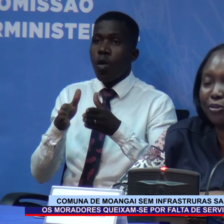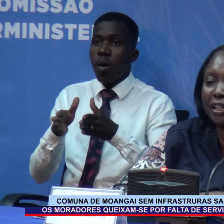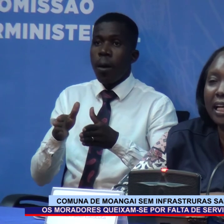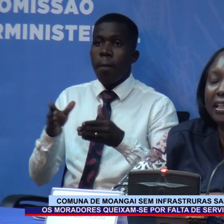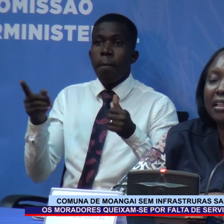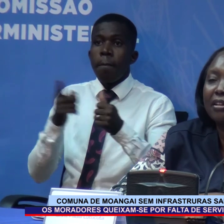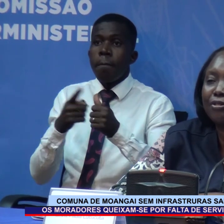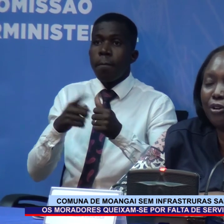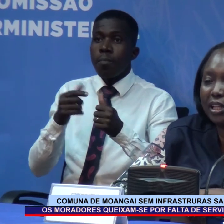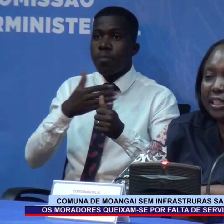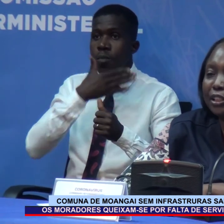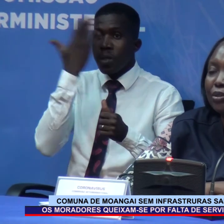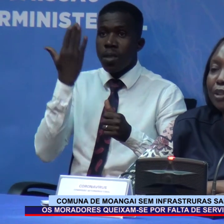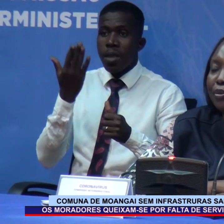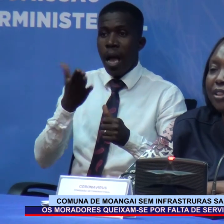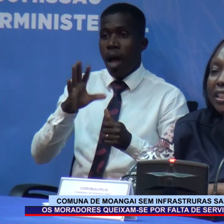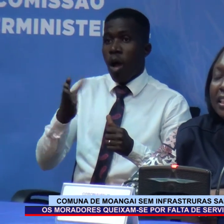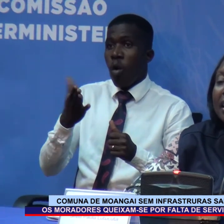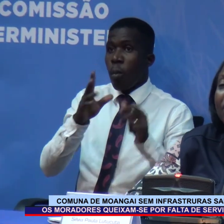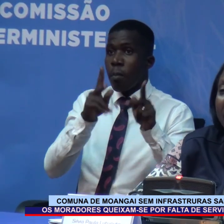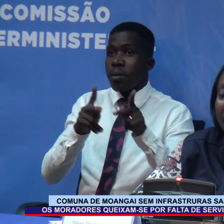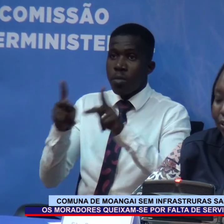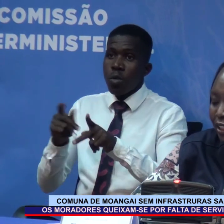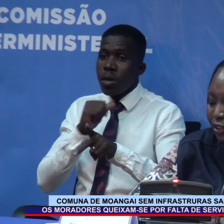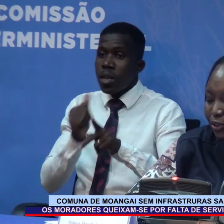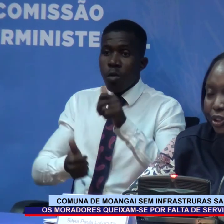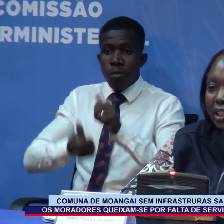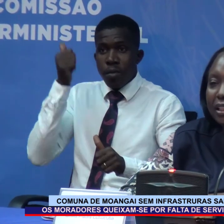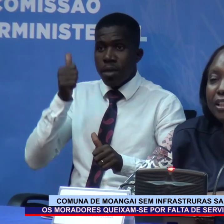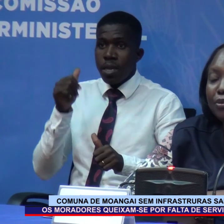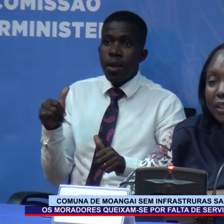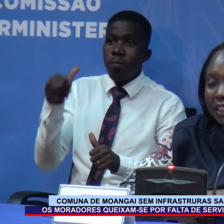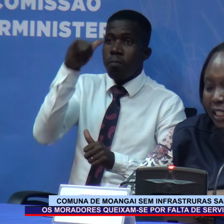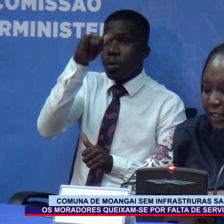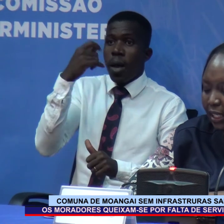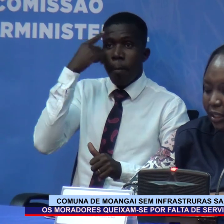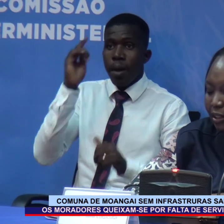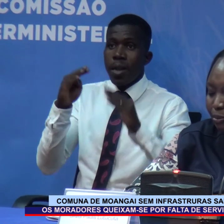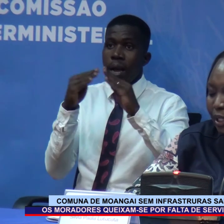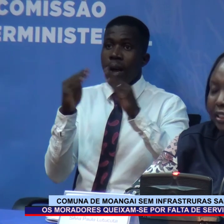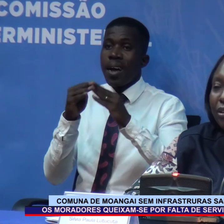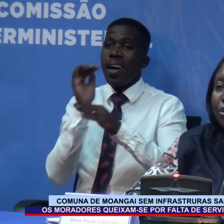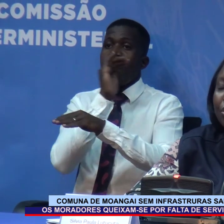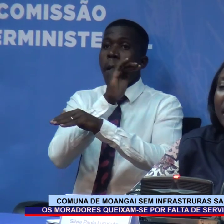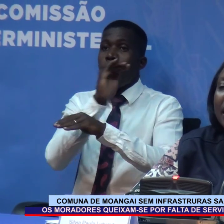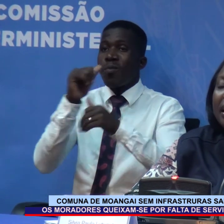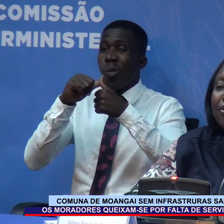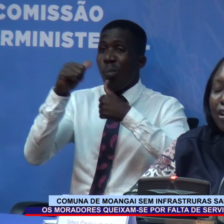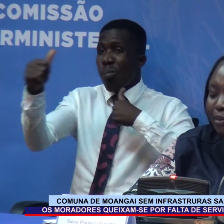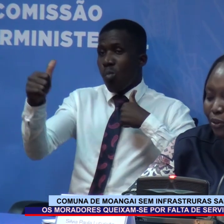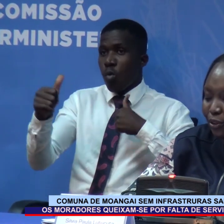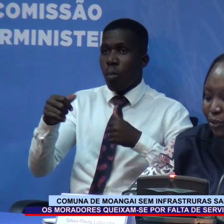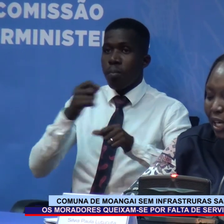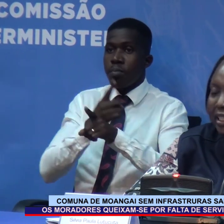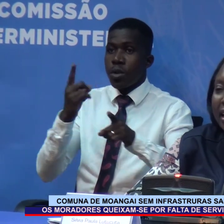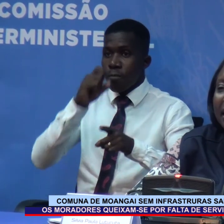e colocar à disposição da necessidade que o país tem, técnicos nacionais formados por